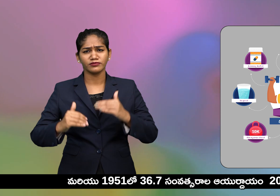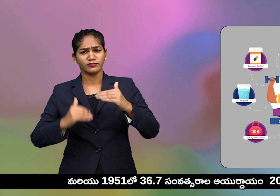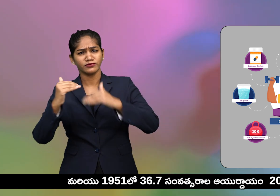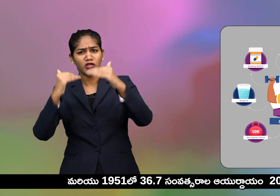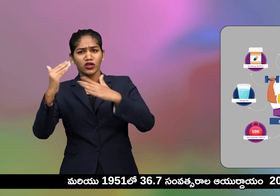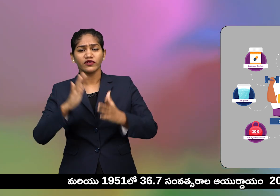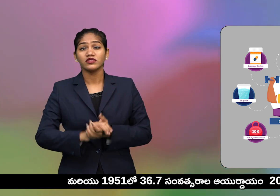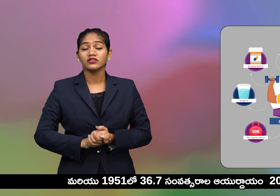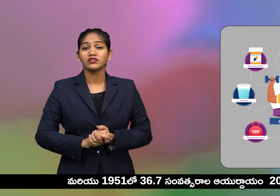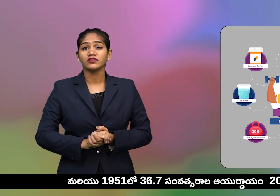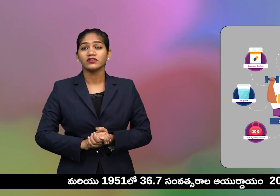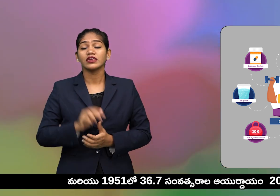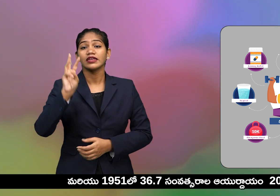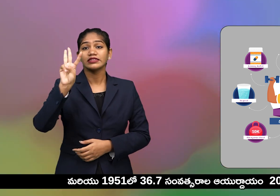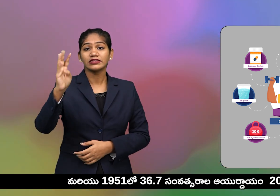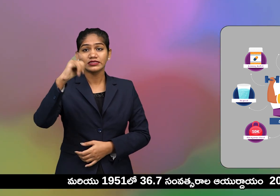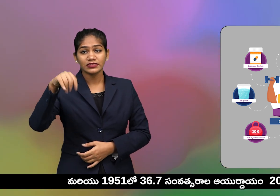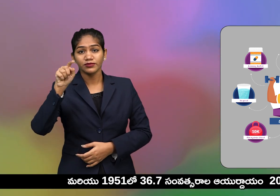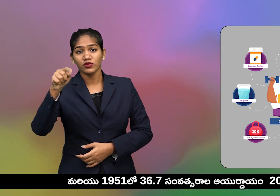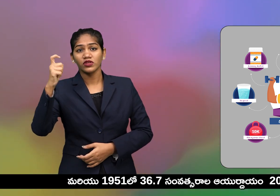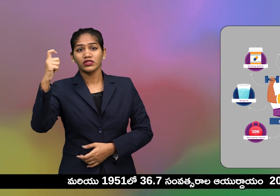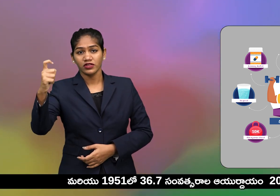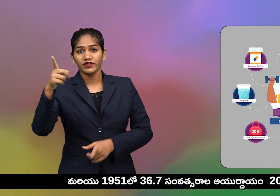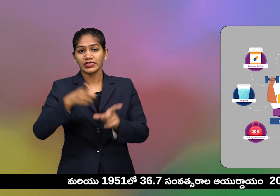36.7 ఏళ్లగా ఉన్న ఆయుర్దాయం 2001లో